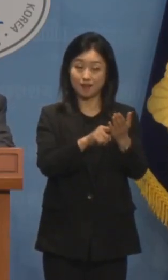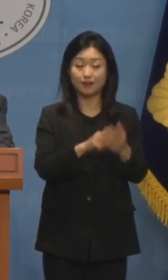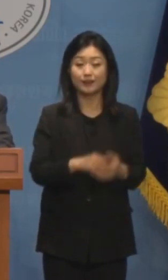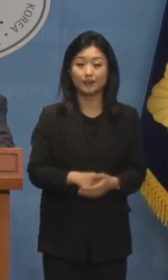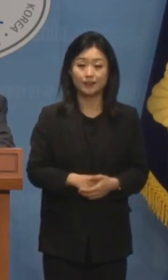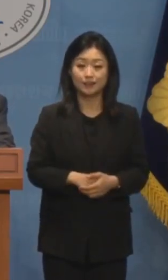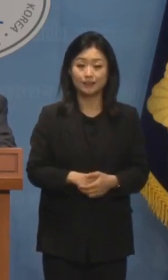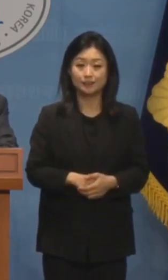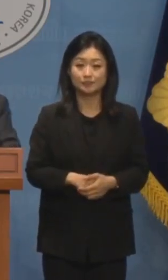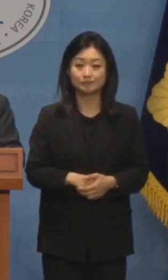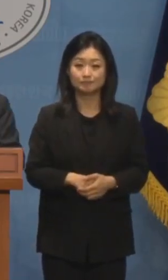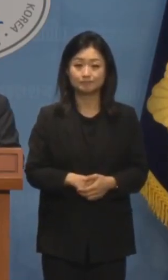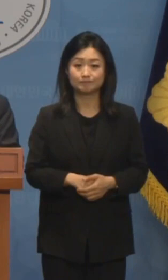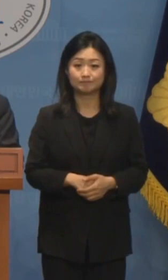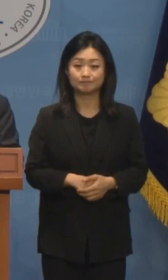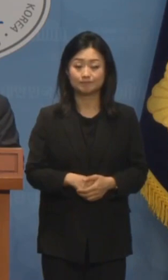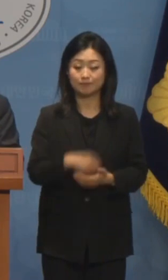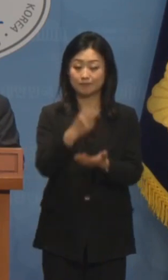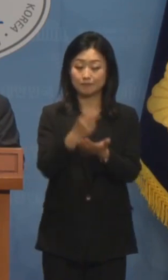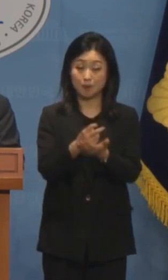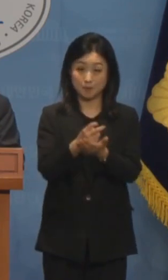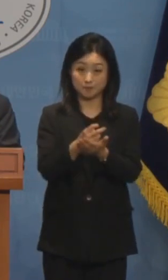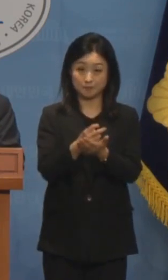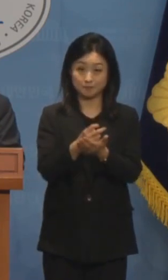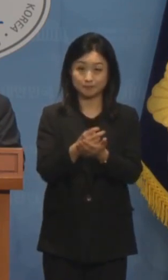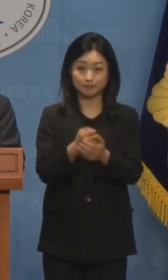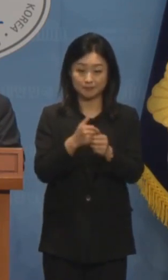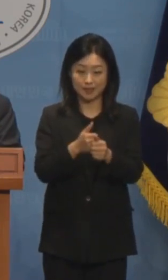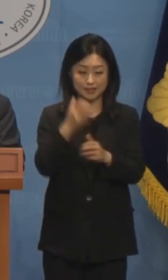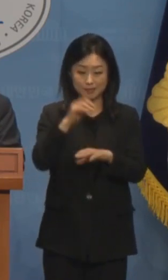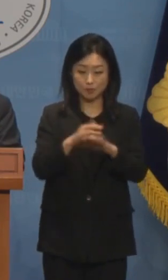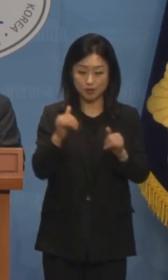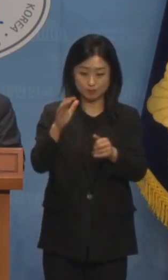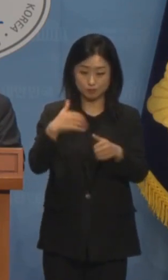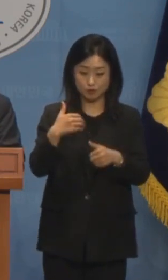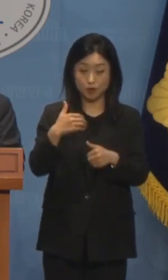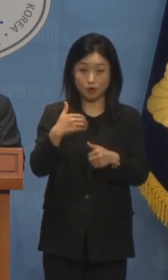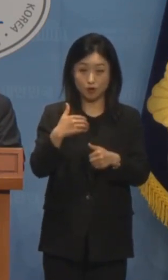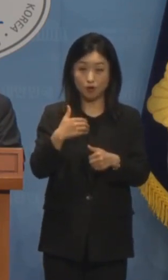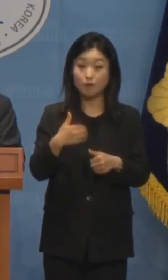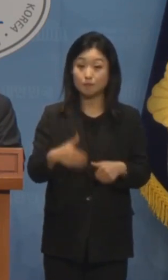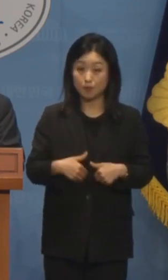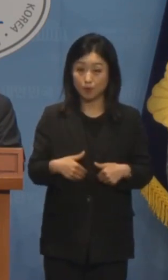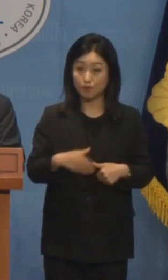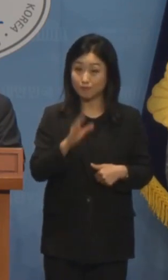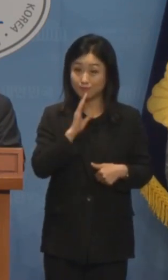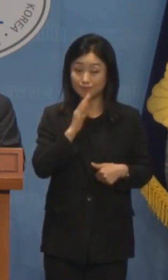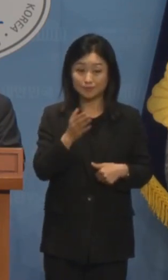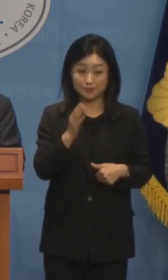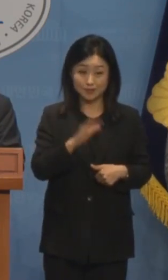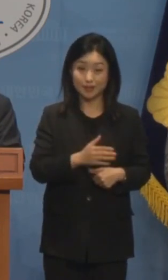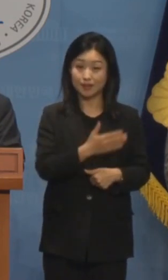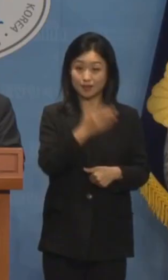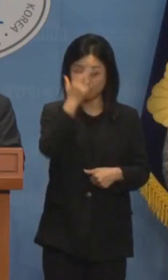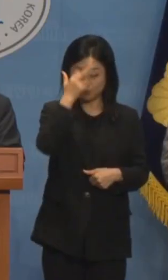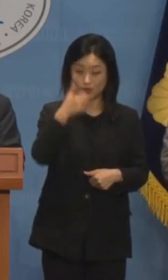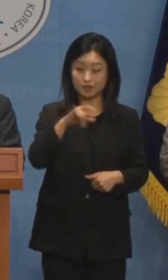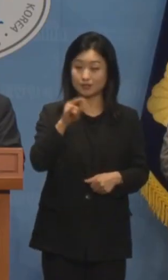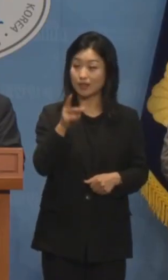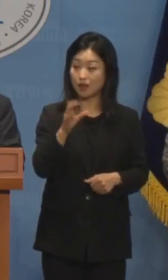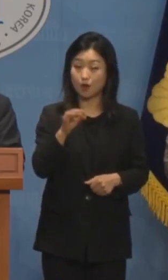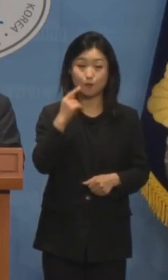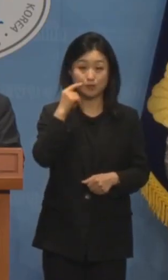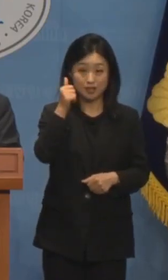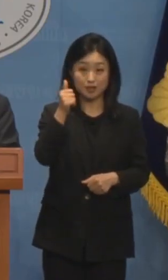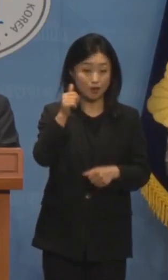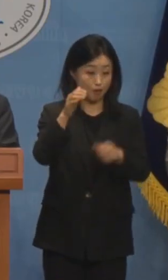않습니다. 규정에 따라 참고인을 불러 의견을 들을 수 있지만 이 자리에 함께한 공익제보자 최재형 목사님의